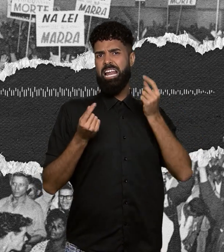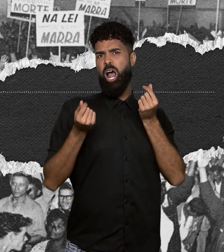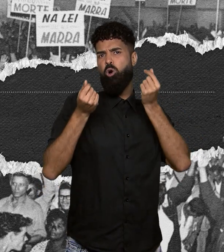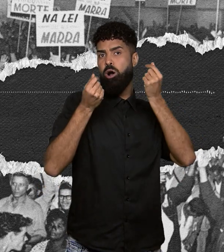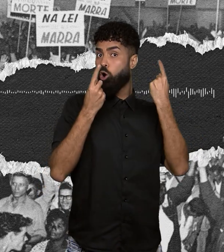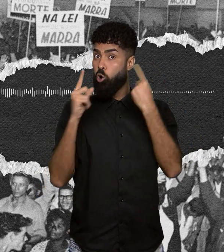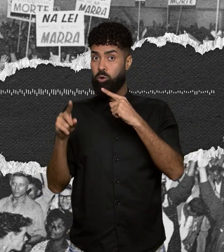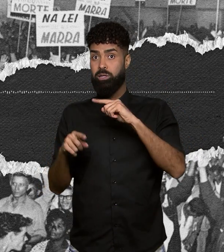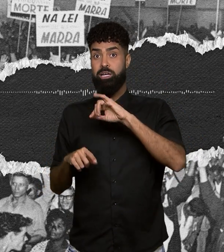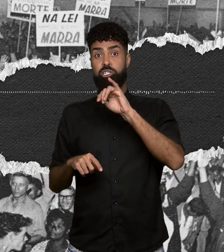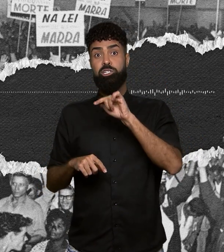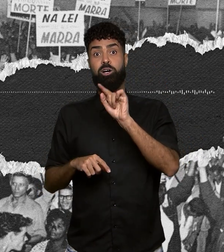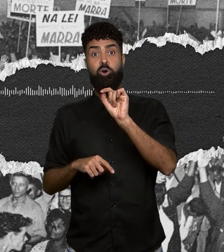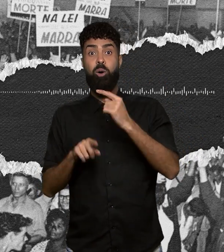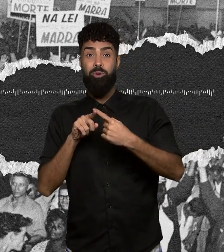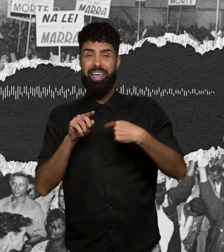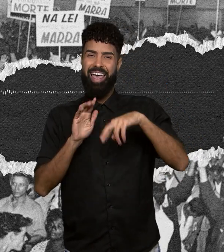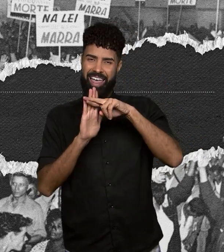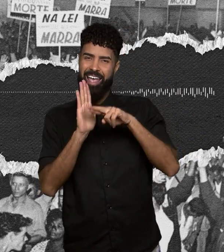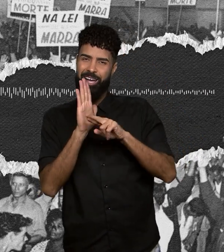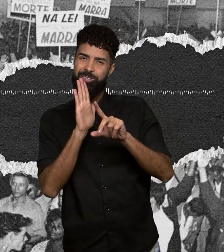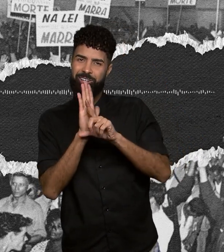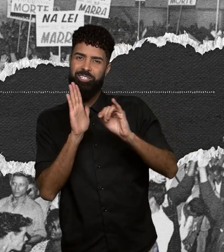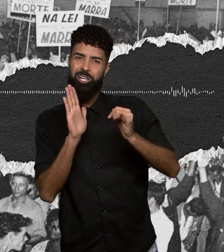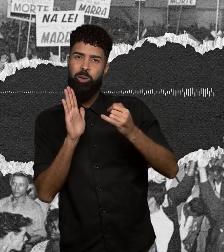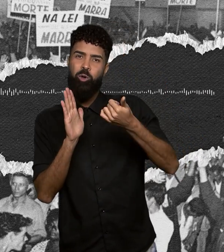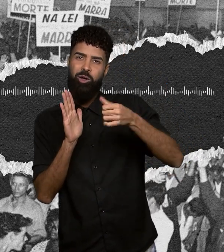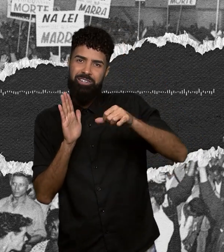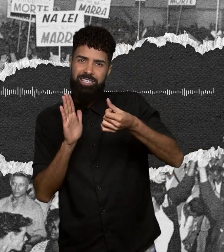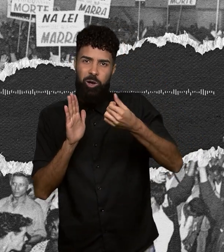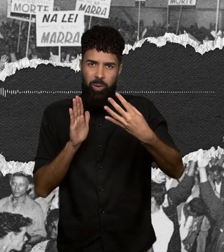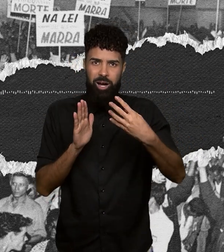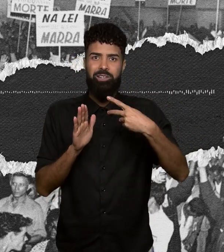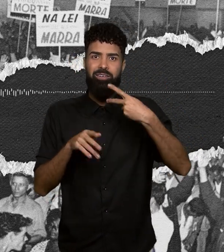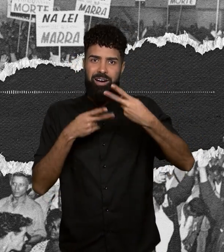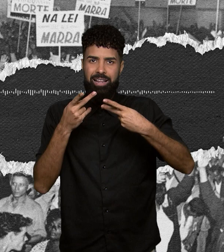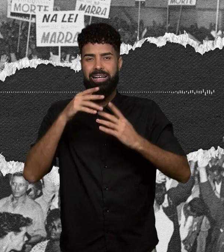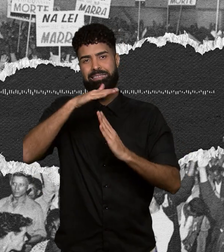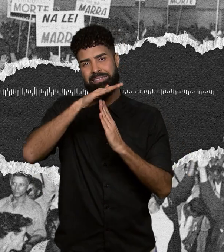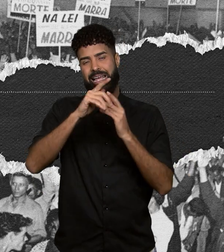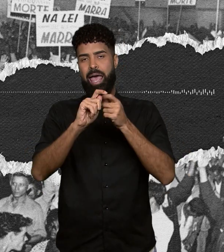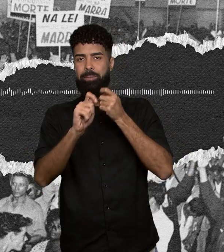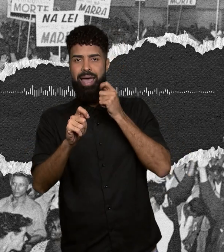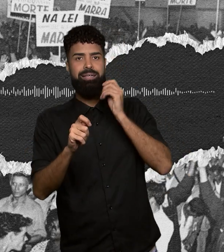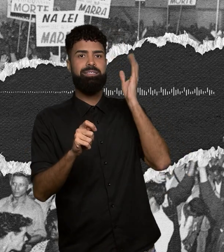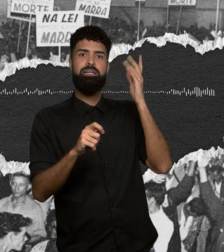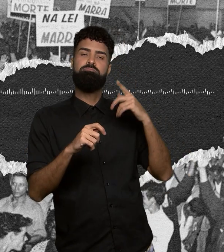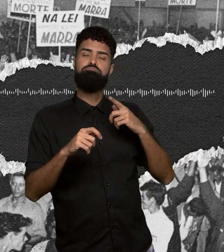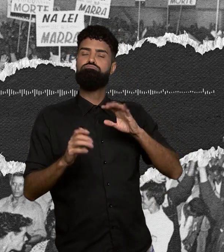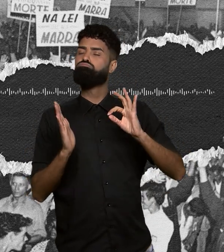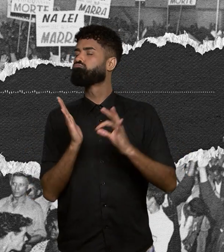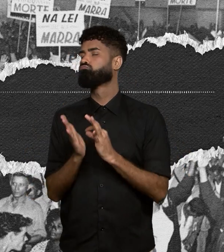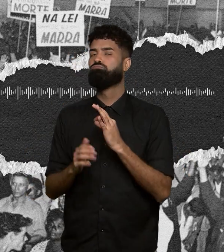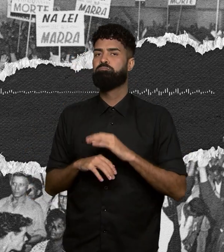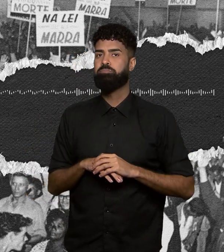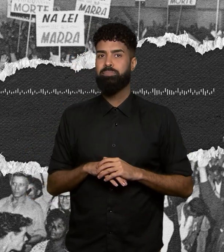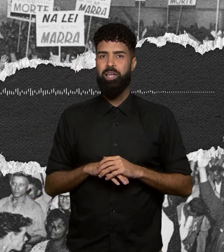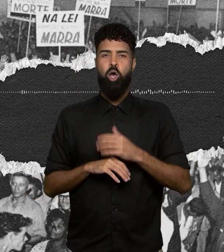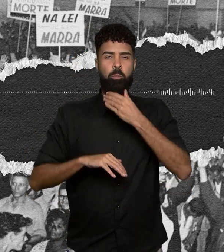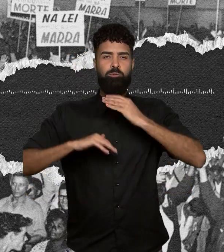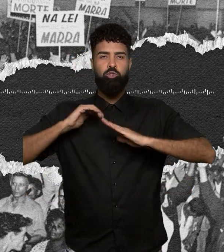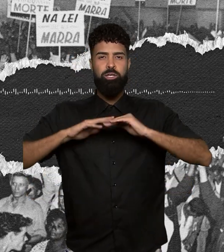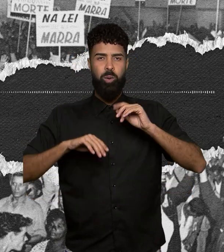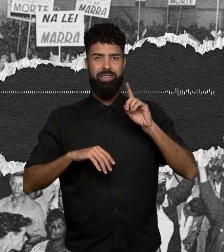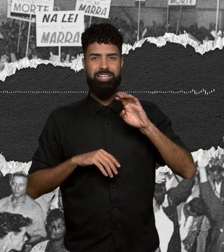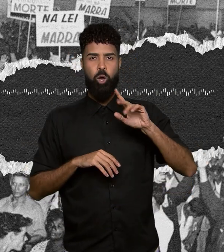regulamentou em janeiro de 64 a lei que disciplinava a remessa de lucros para o exterior o historiador Daniel Arão fala de uma